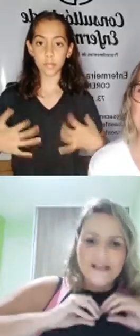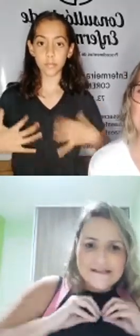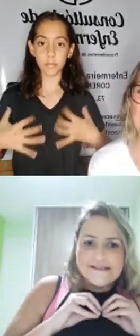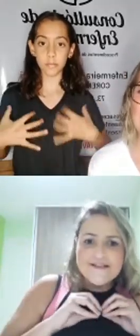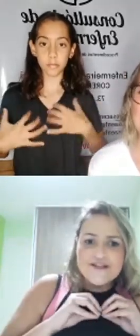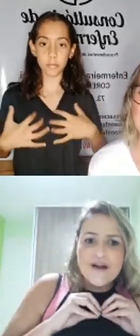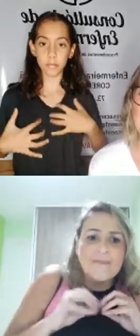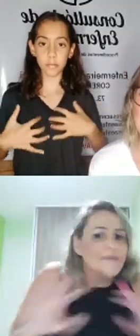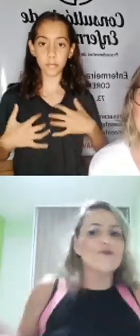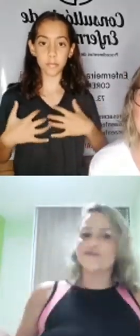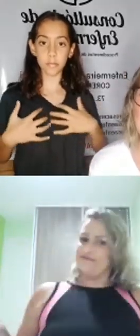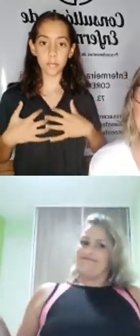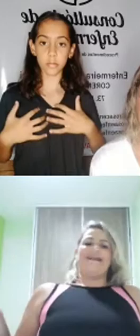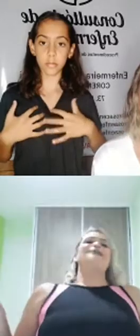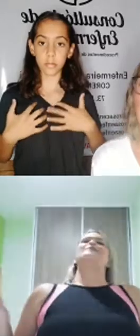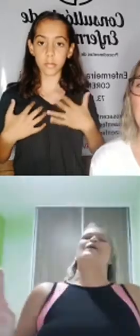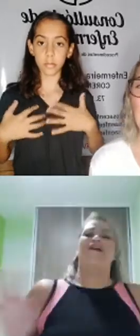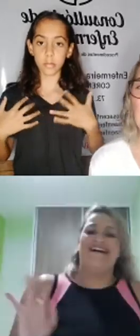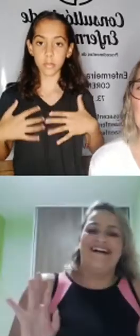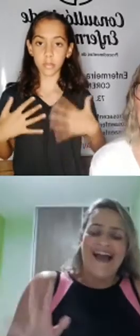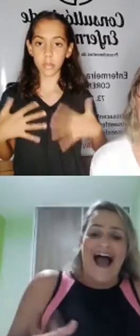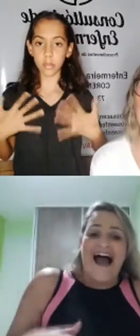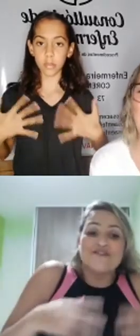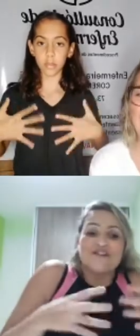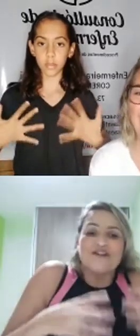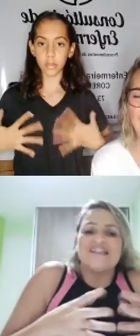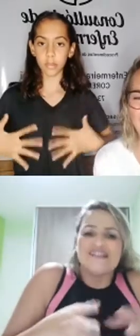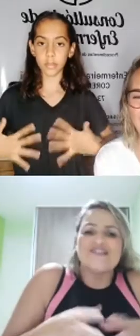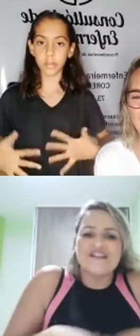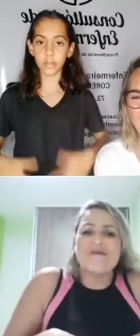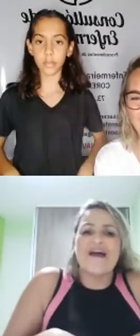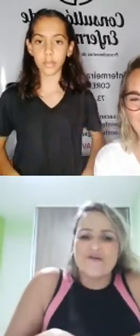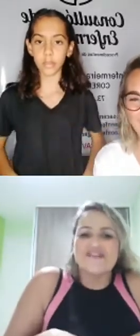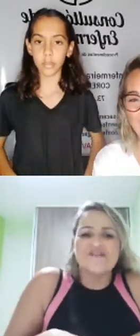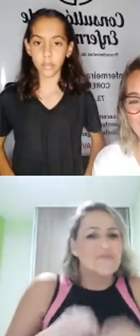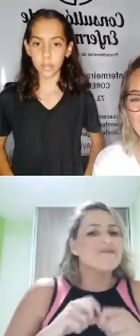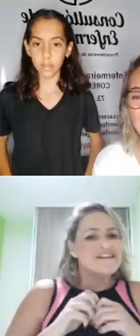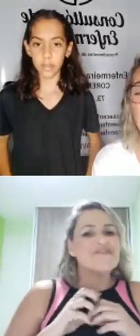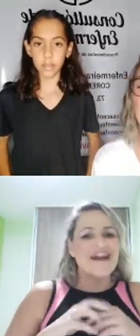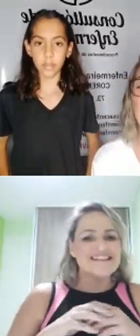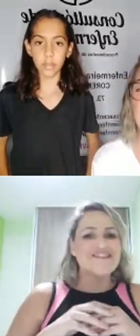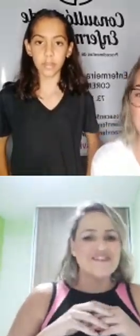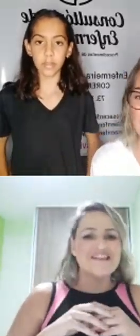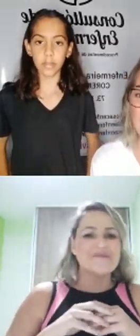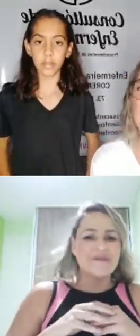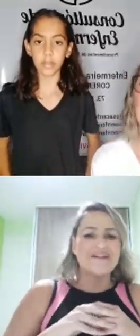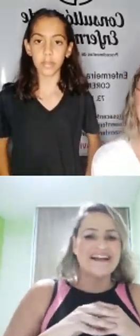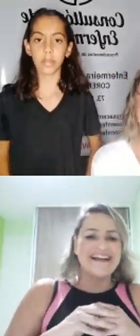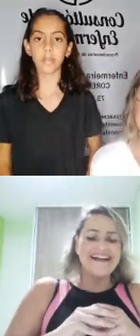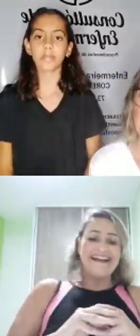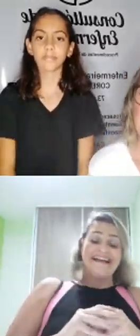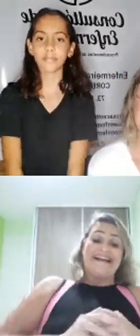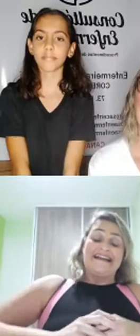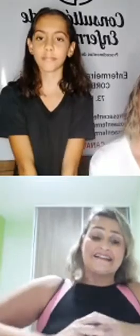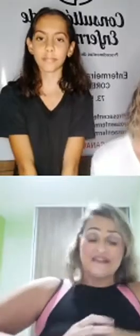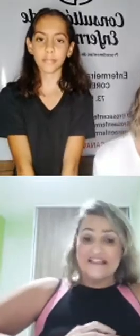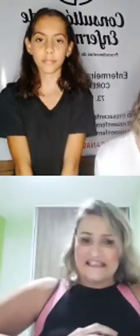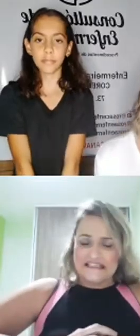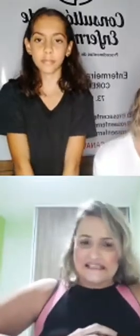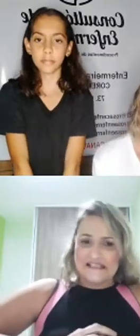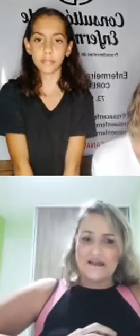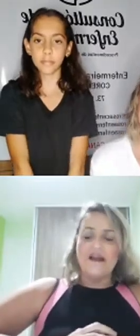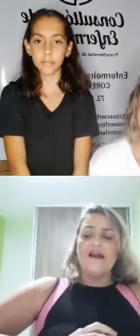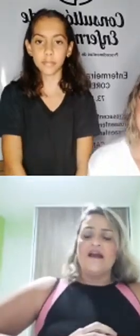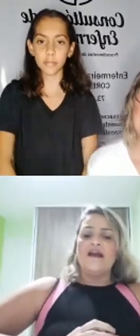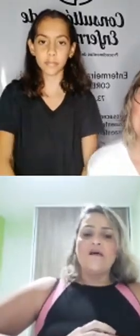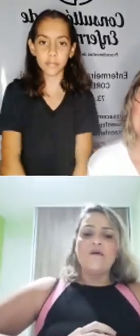quem é Cíntia? Pronto, acabou. Acabou. Acho que todas as outras perguntas foram bem mais fáceis de responder. Então, na verdade,